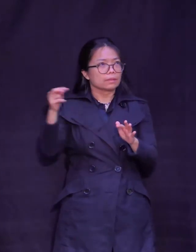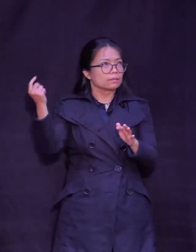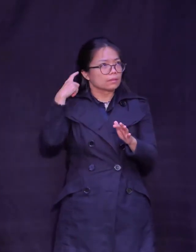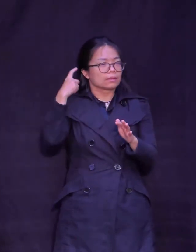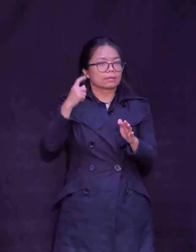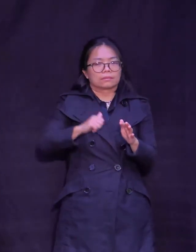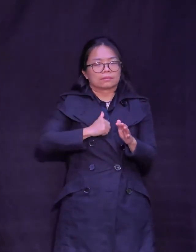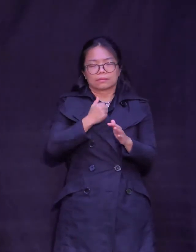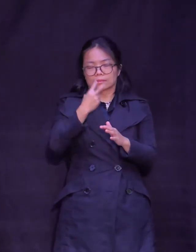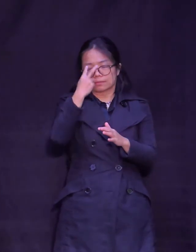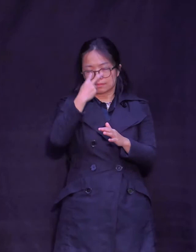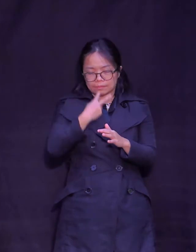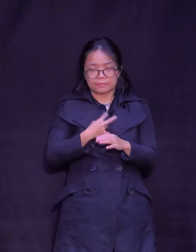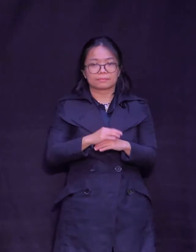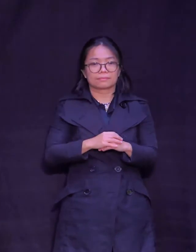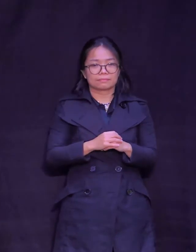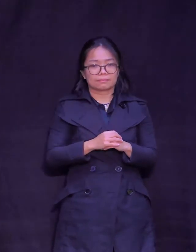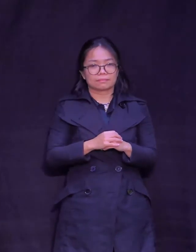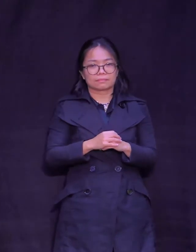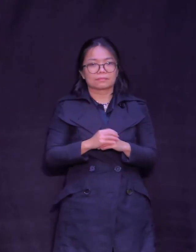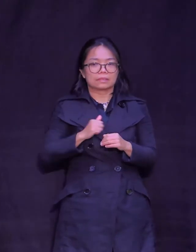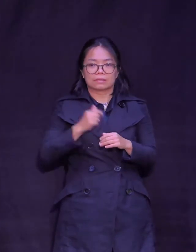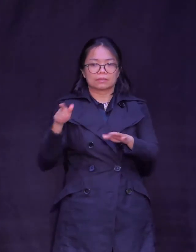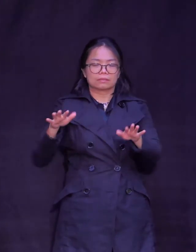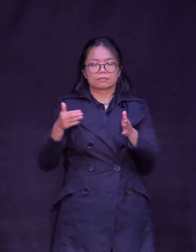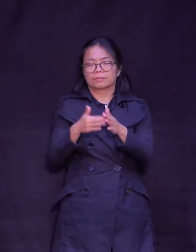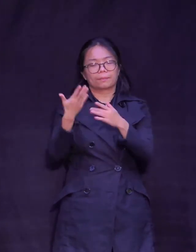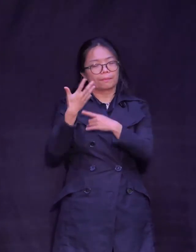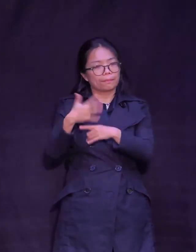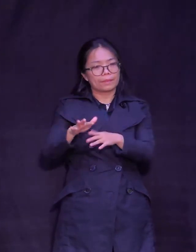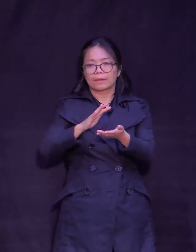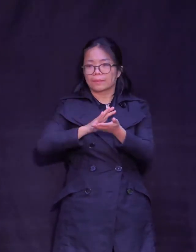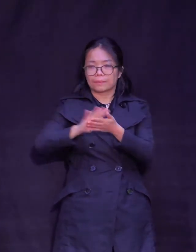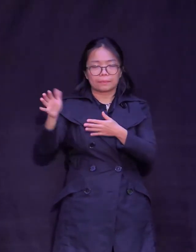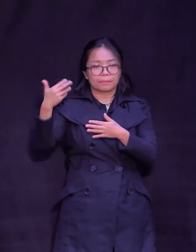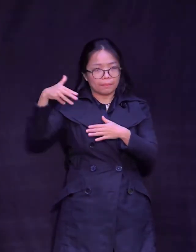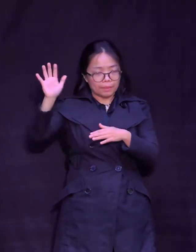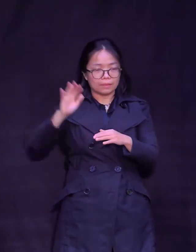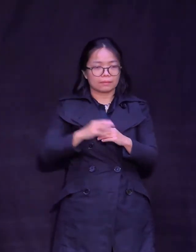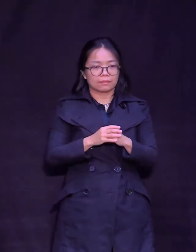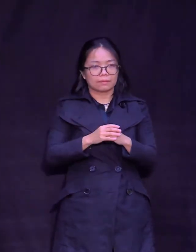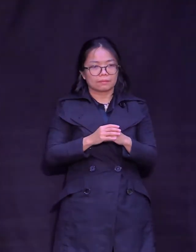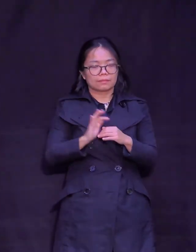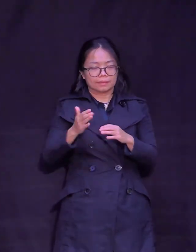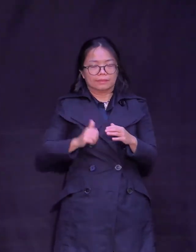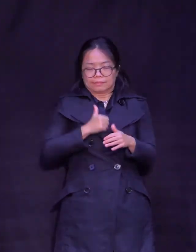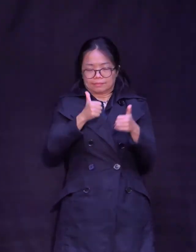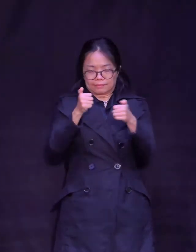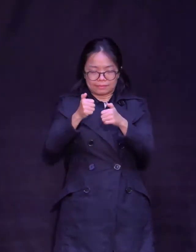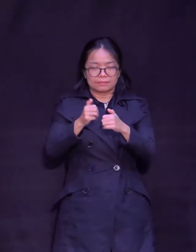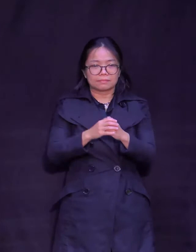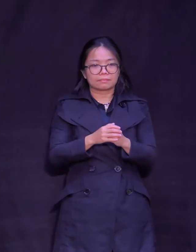实听得非常心痛，他已经离开我们，但是非常感谢